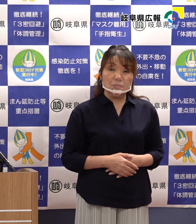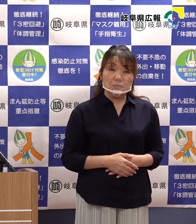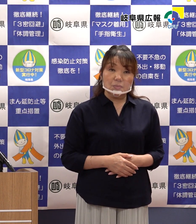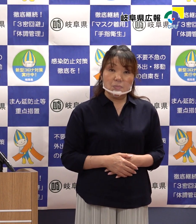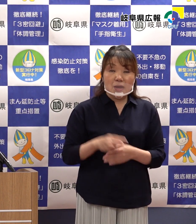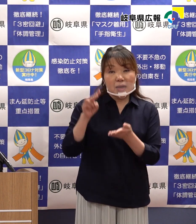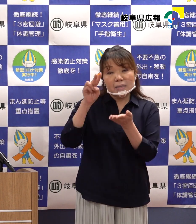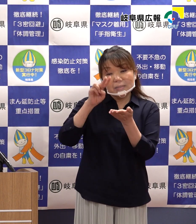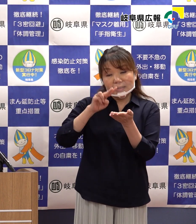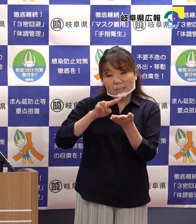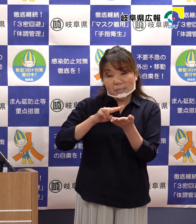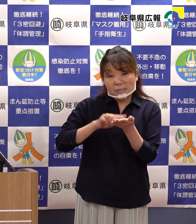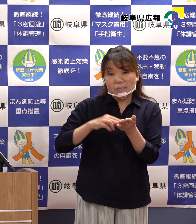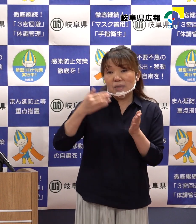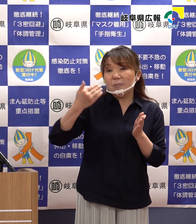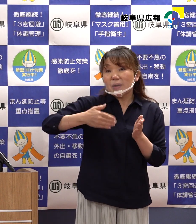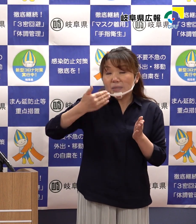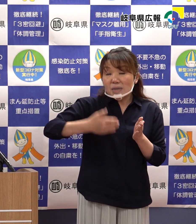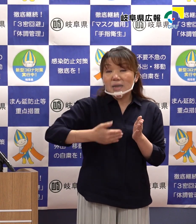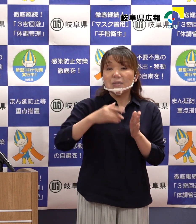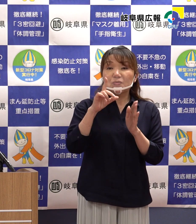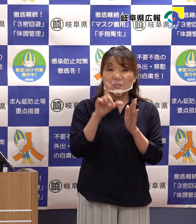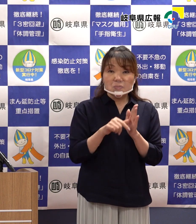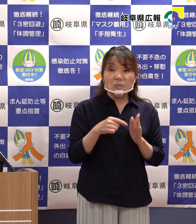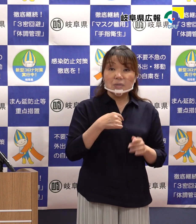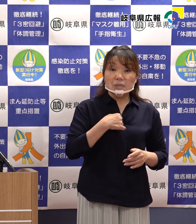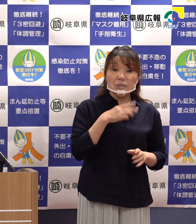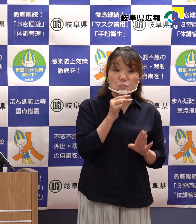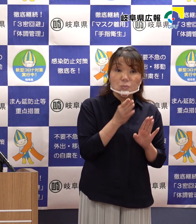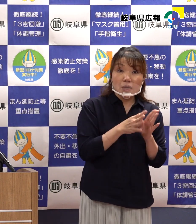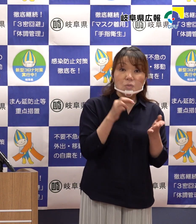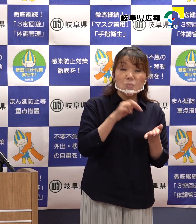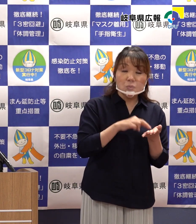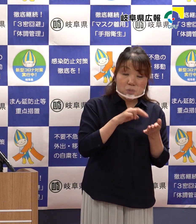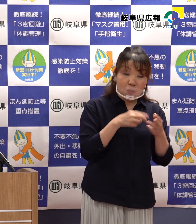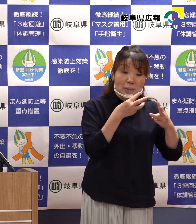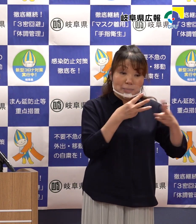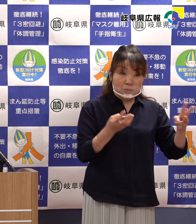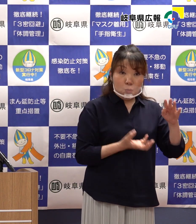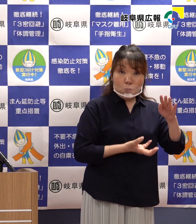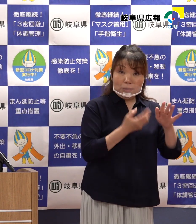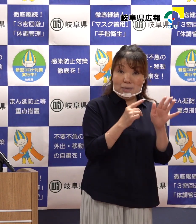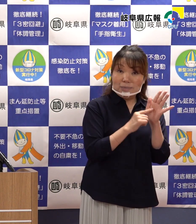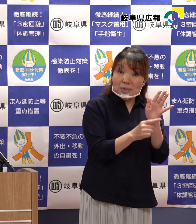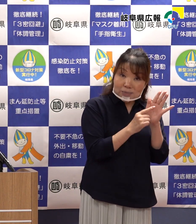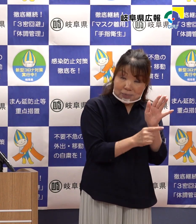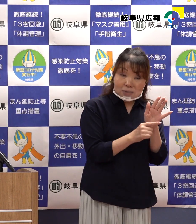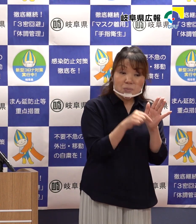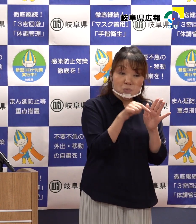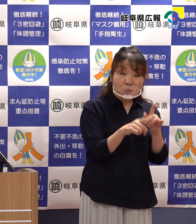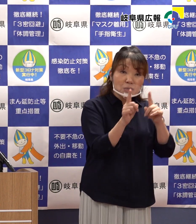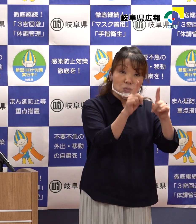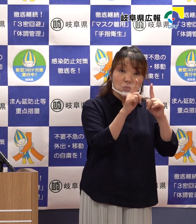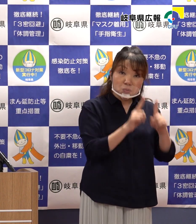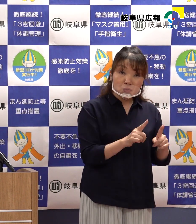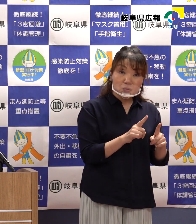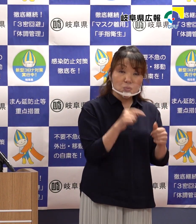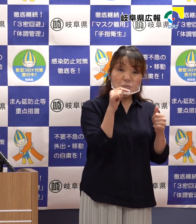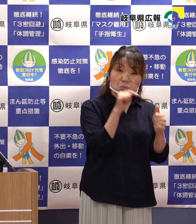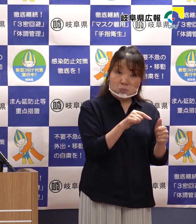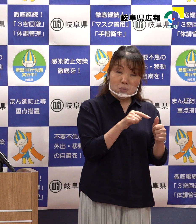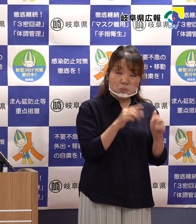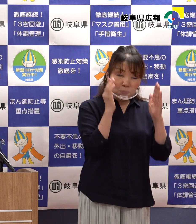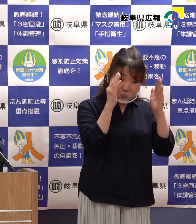指定に至らない間は、私どもとしては非常事態宣言ということで、それに準ずる措置でもいっぱいや